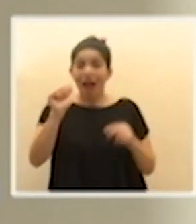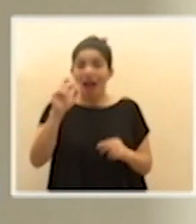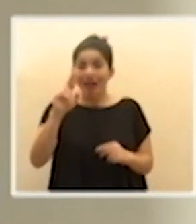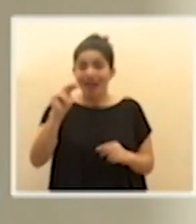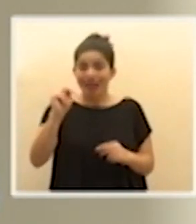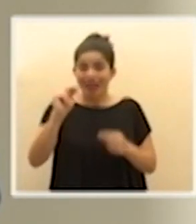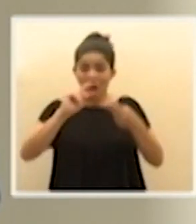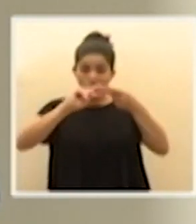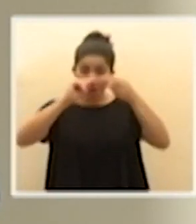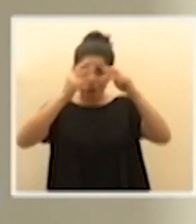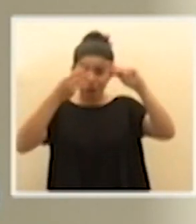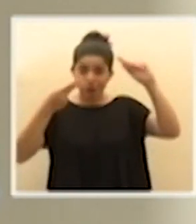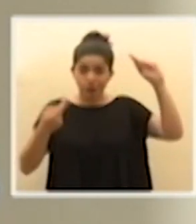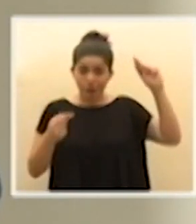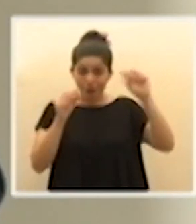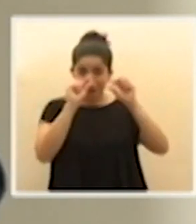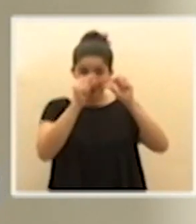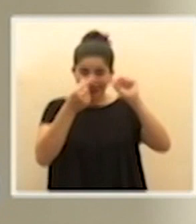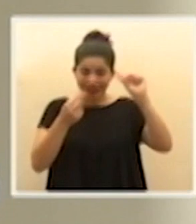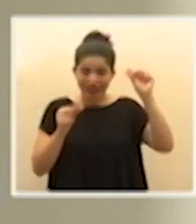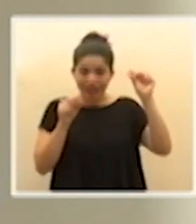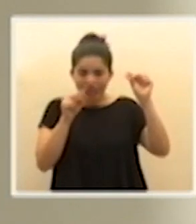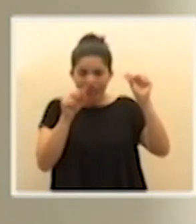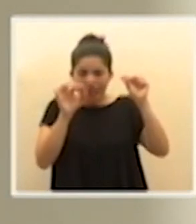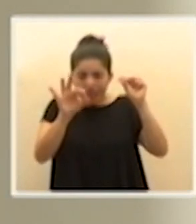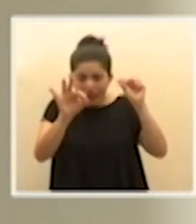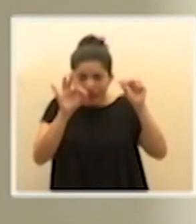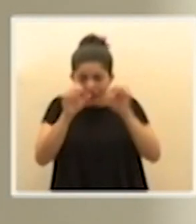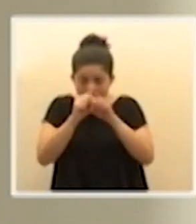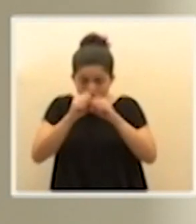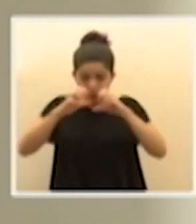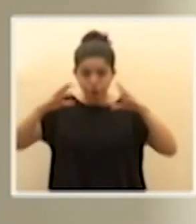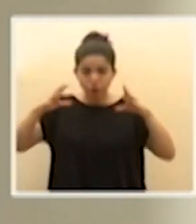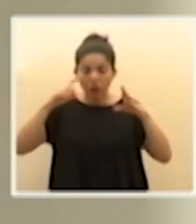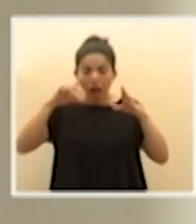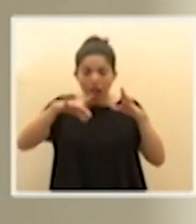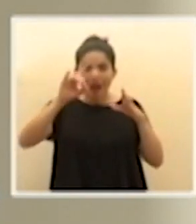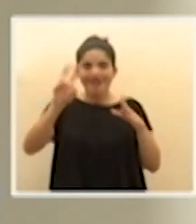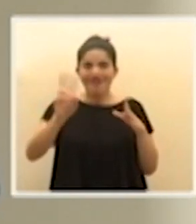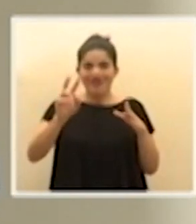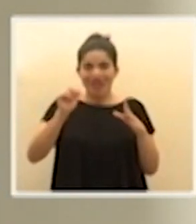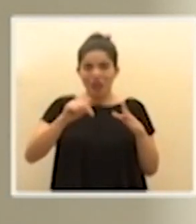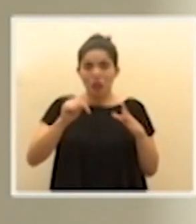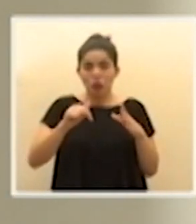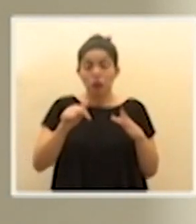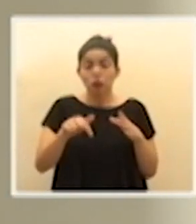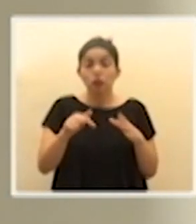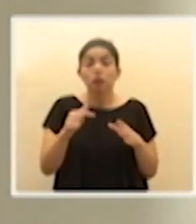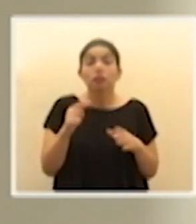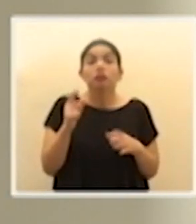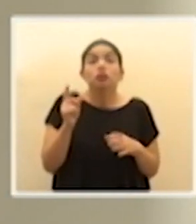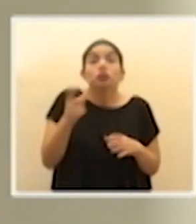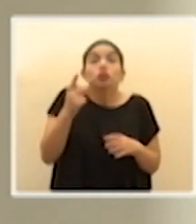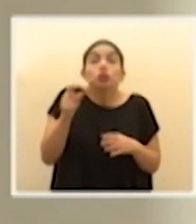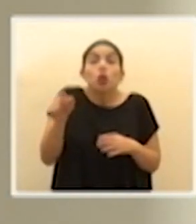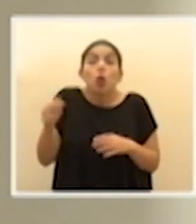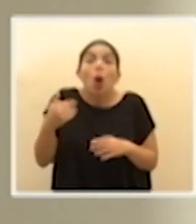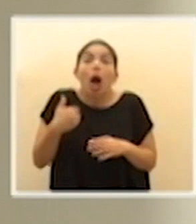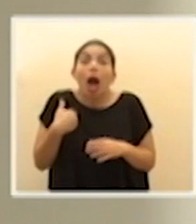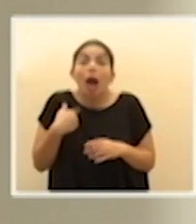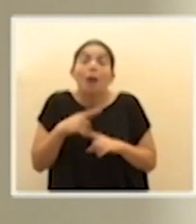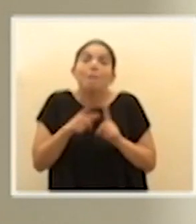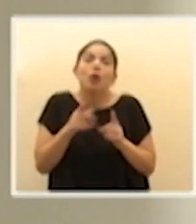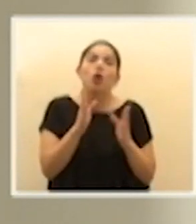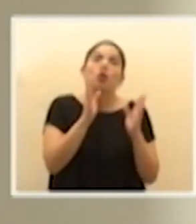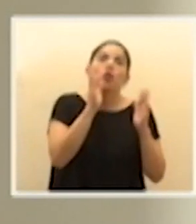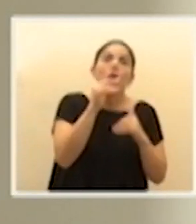la cadena de material genético, que se amplifica para detectar el virus, y que solo esté eso presente y no un